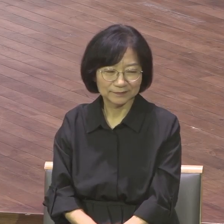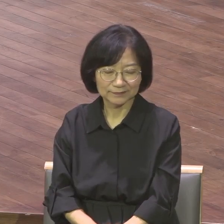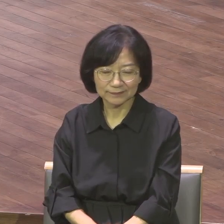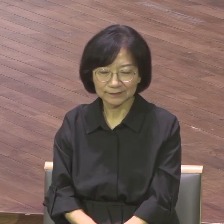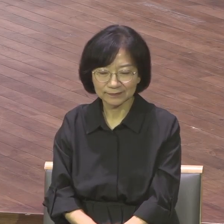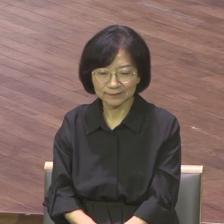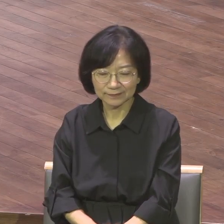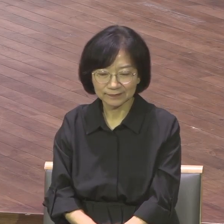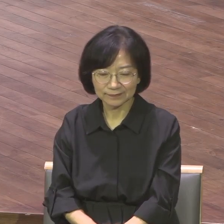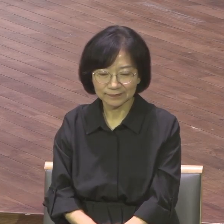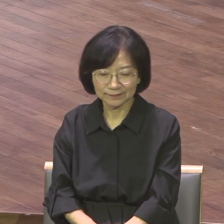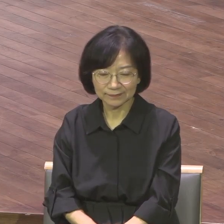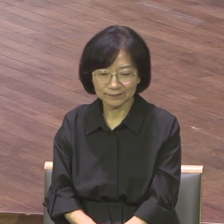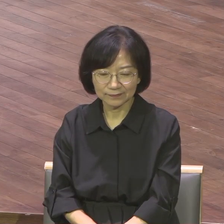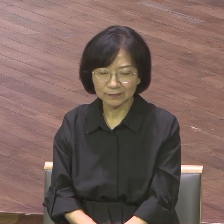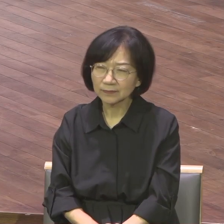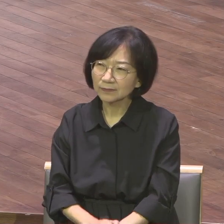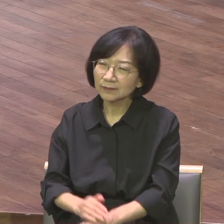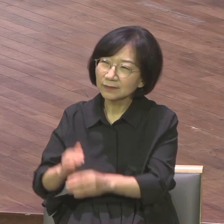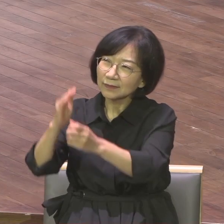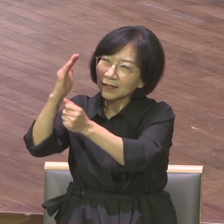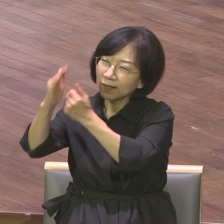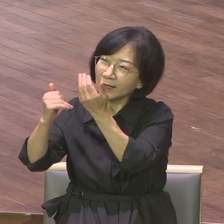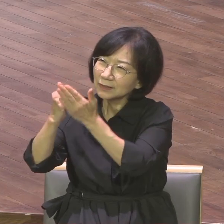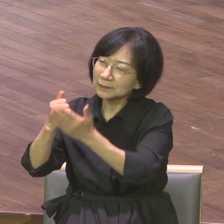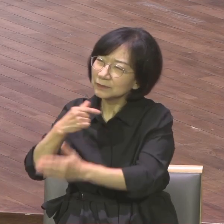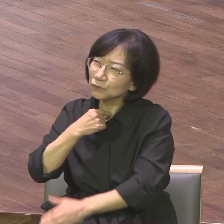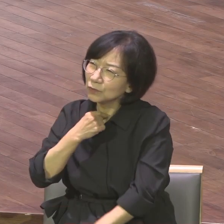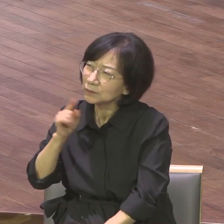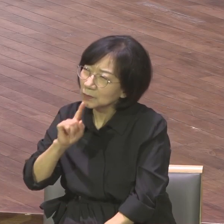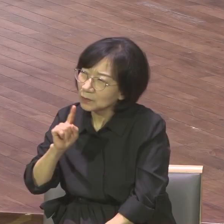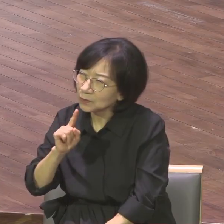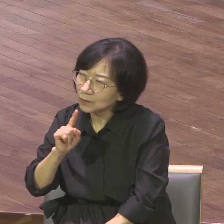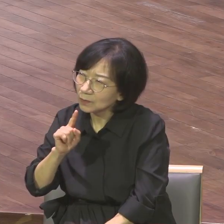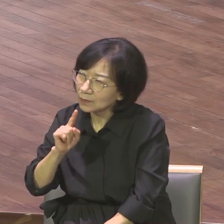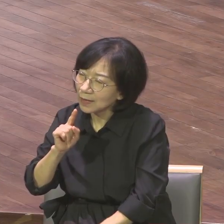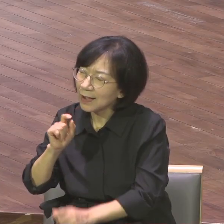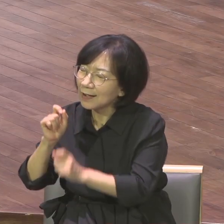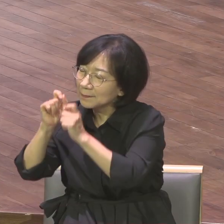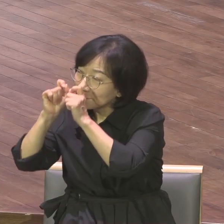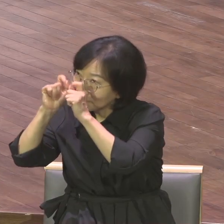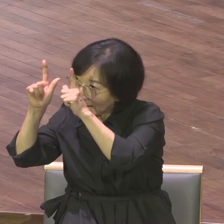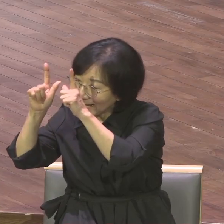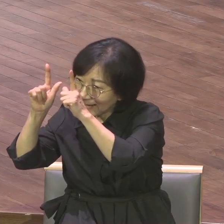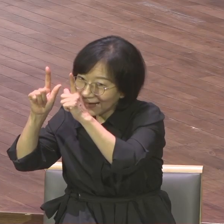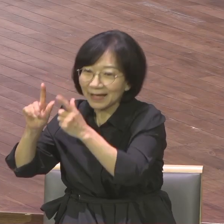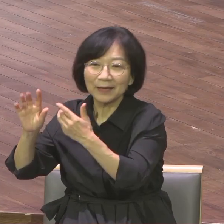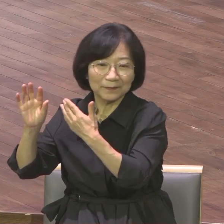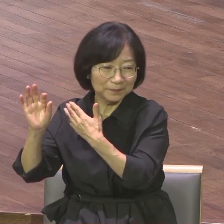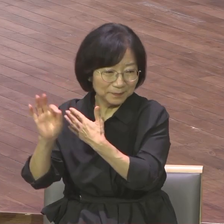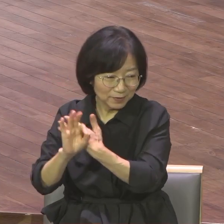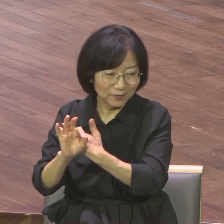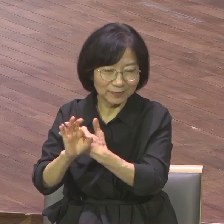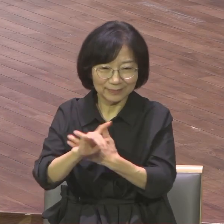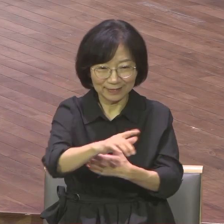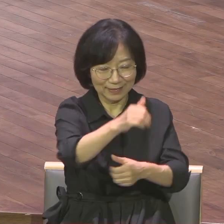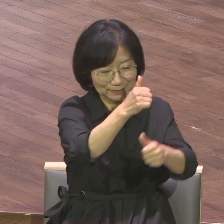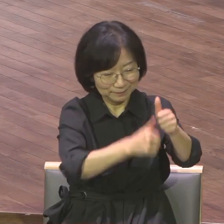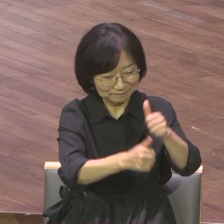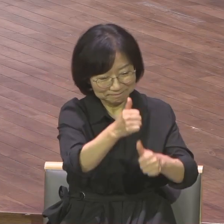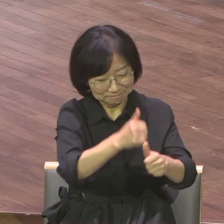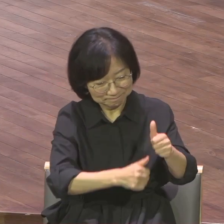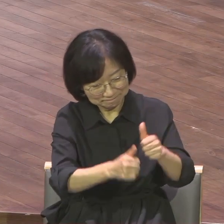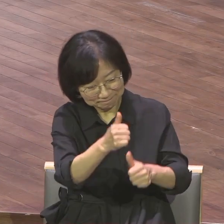하나님의 본심을 제대로 깨달은 삶은요, 다음 세대를 대하는 것에도 차이가